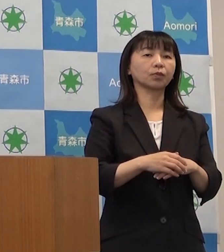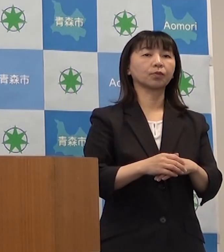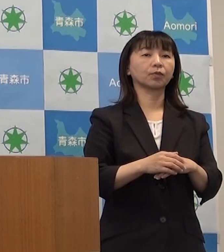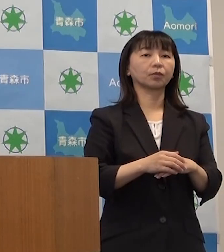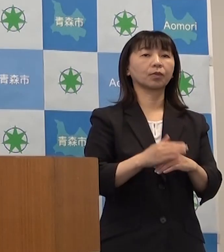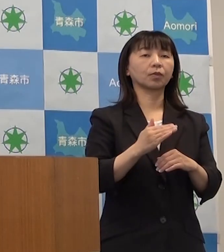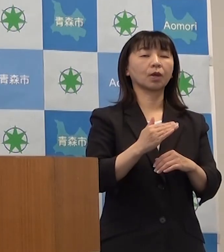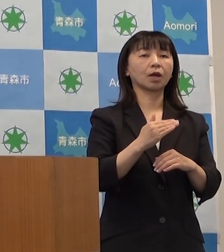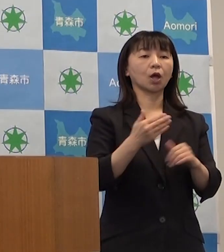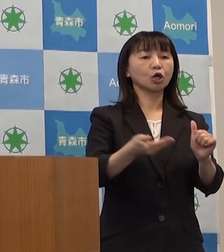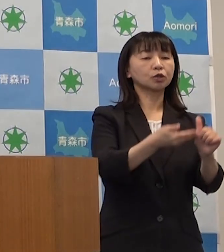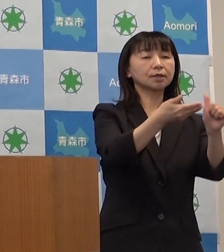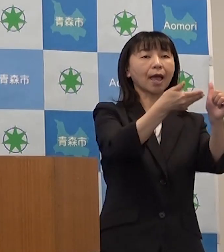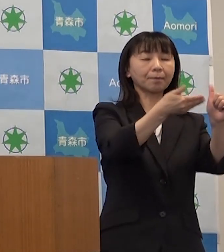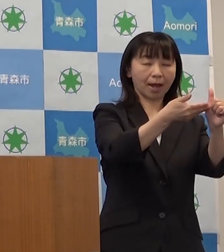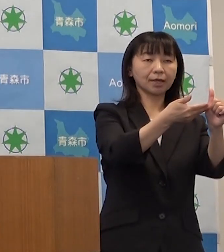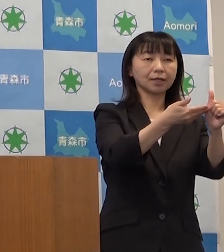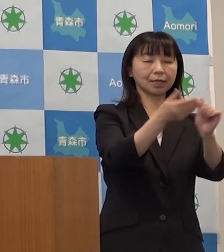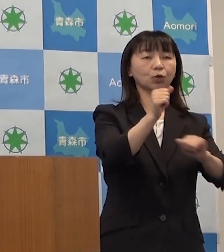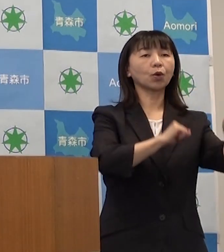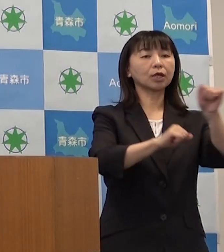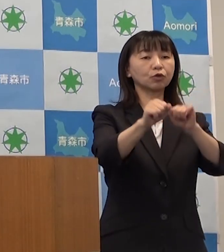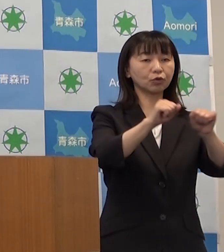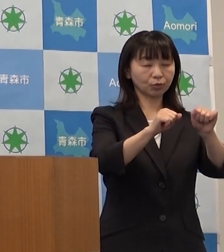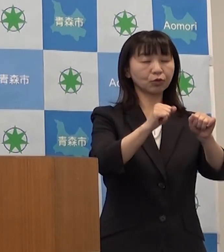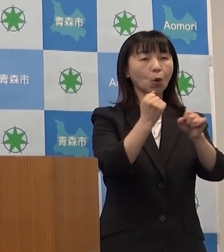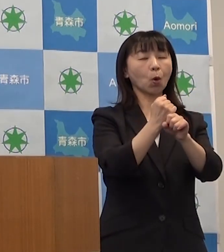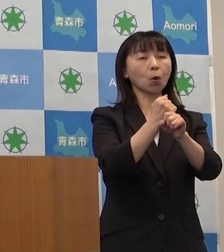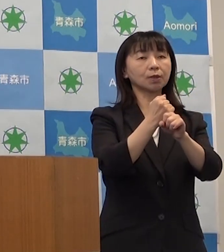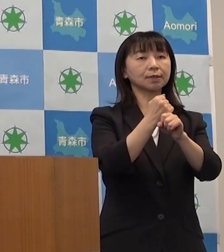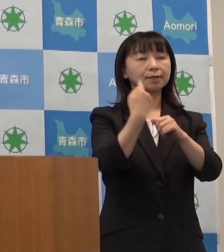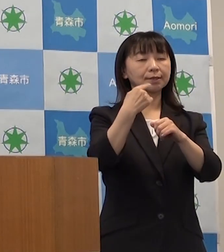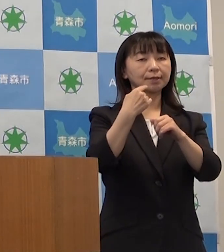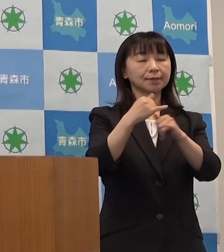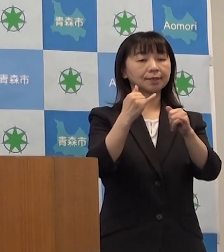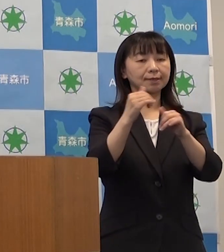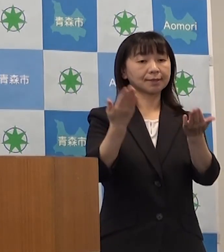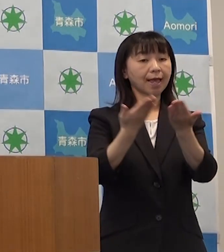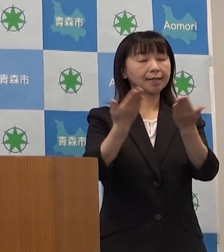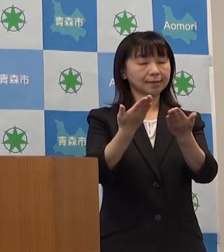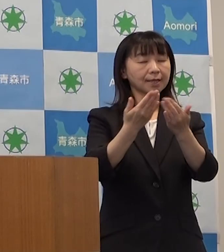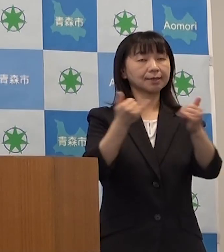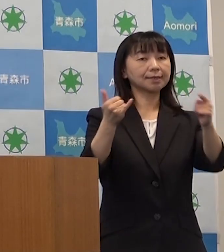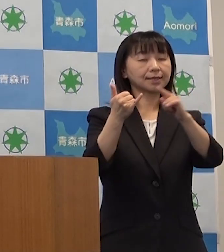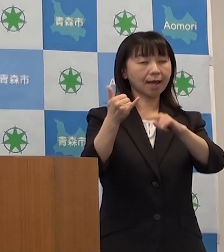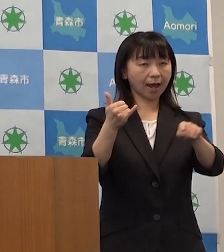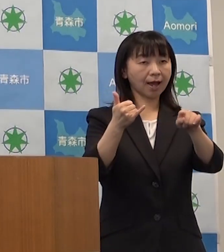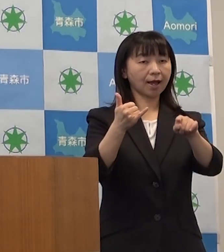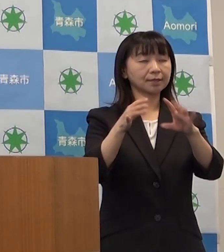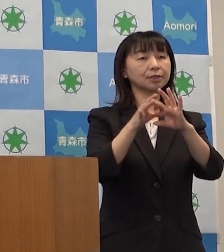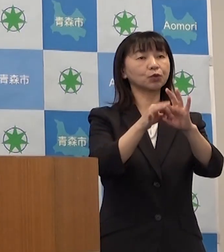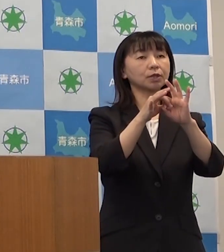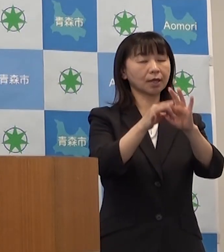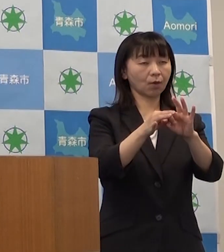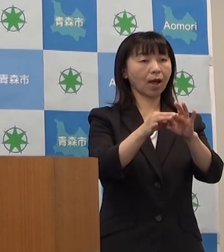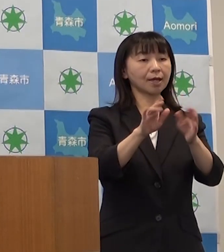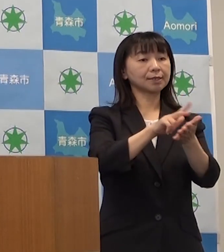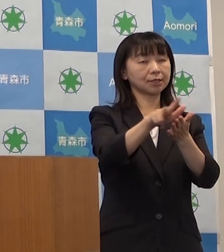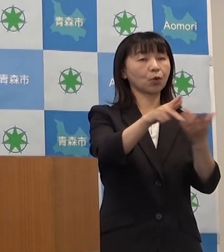植栽培等に取り組む生産者を支援するものであり、補助率などは資料に記載の通りでございます。